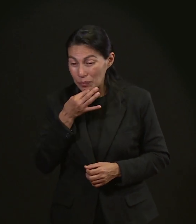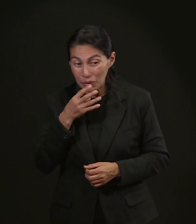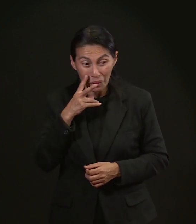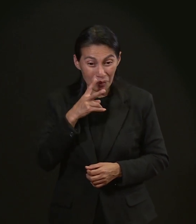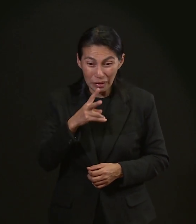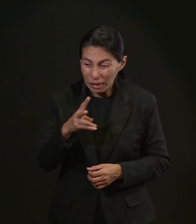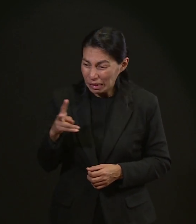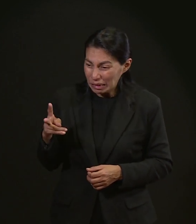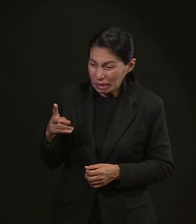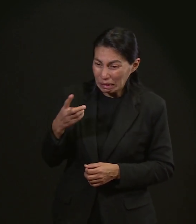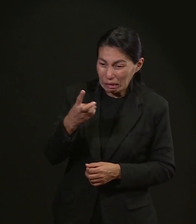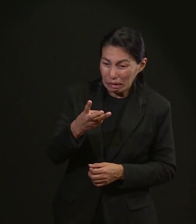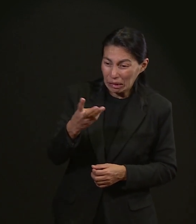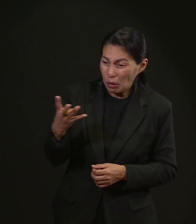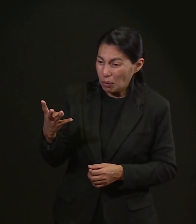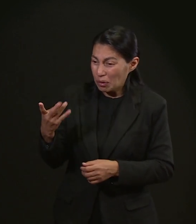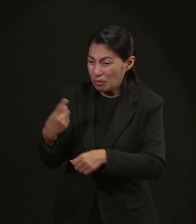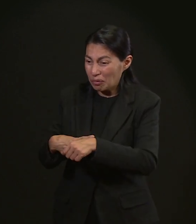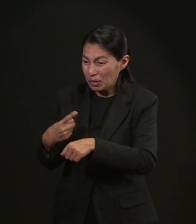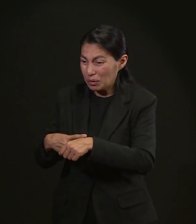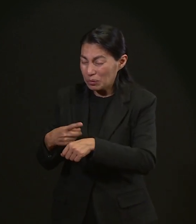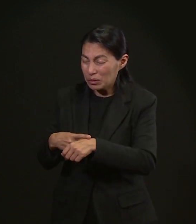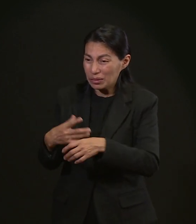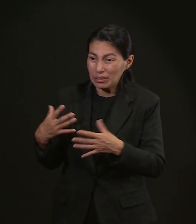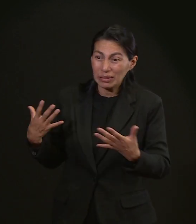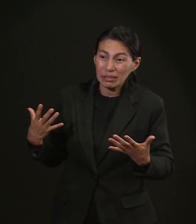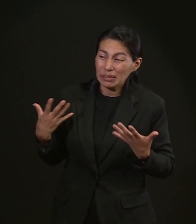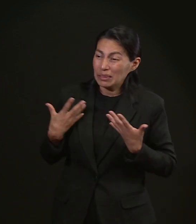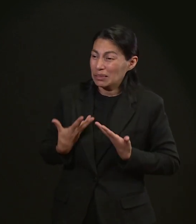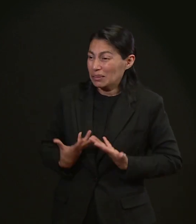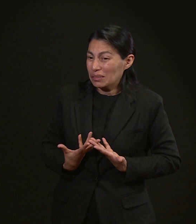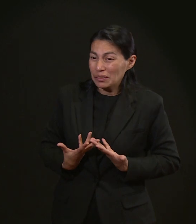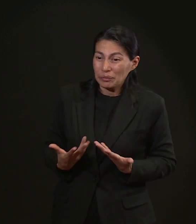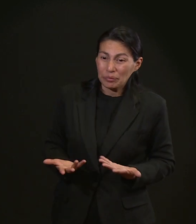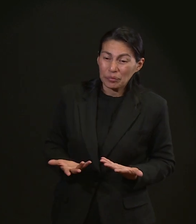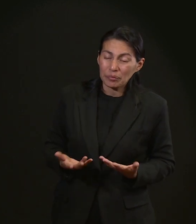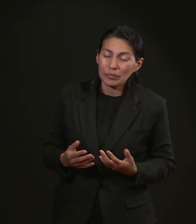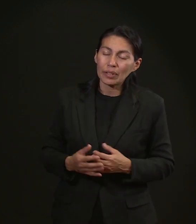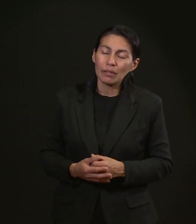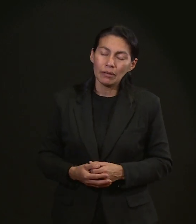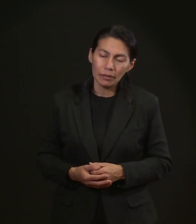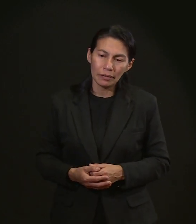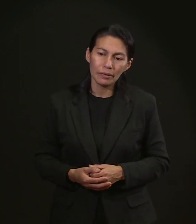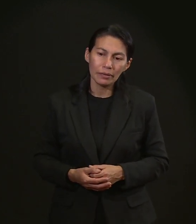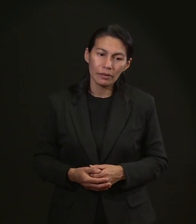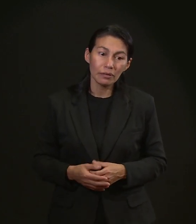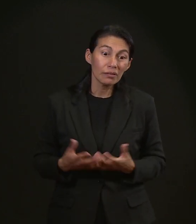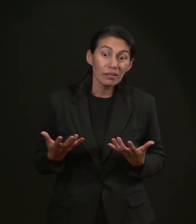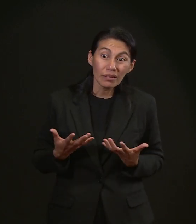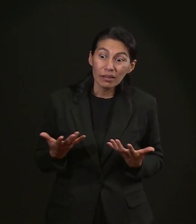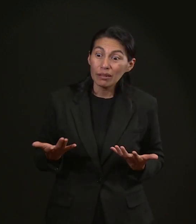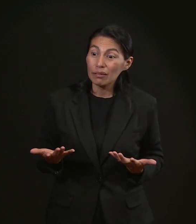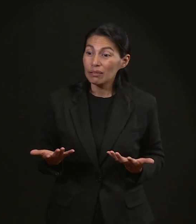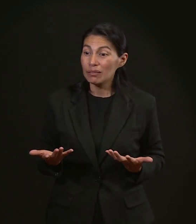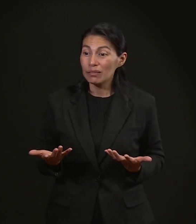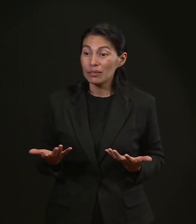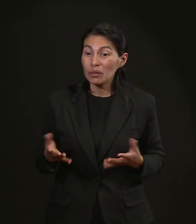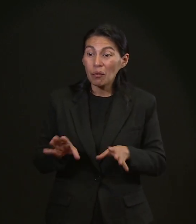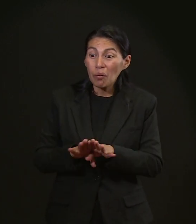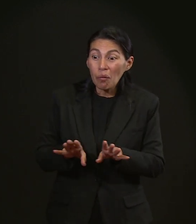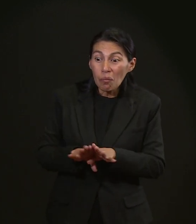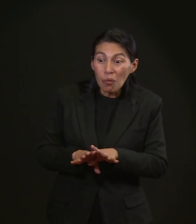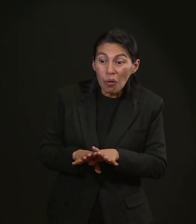a 34 enfermos ahí en la casa y quedar prácticamente y ahora qué